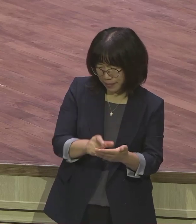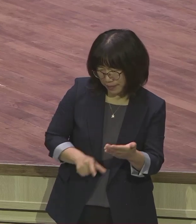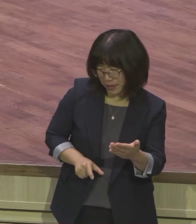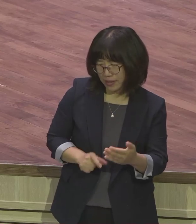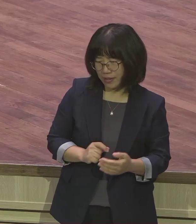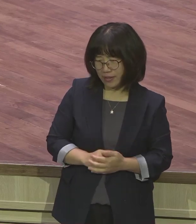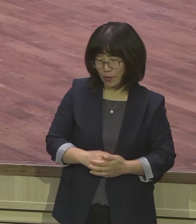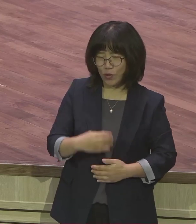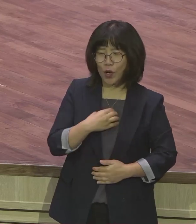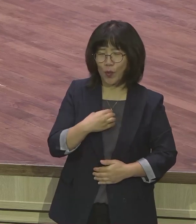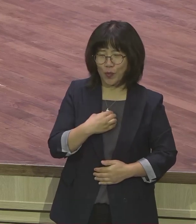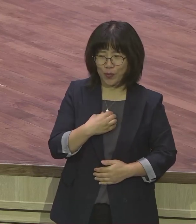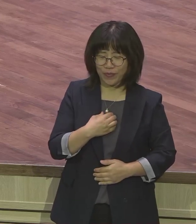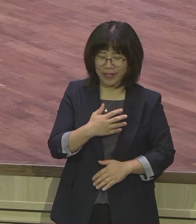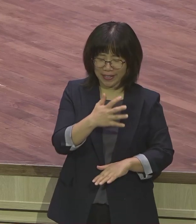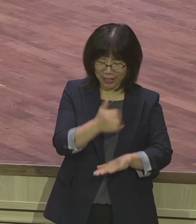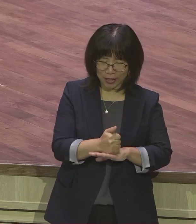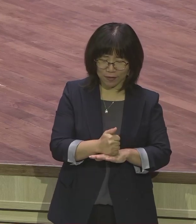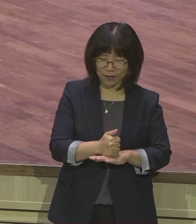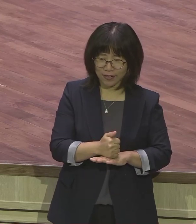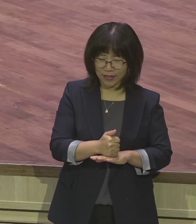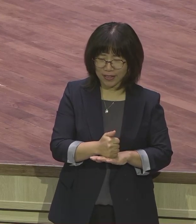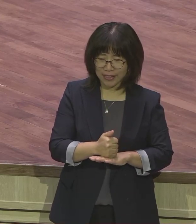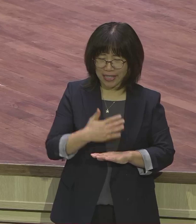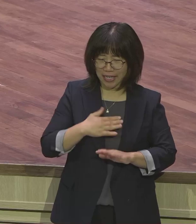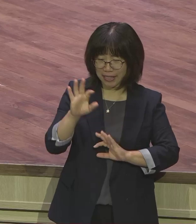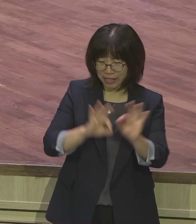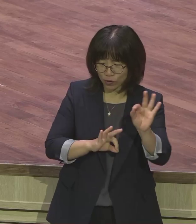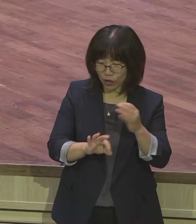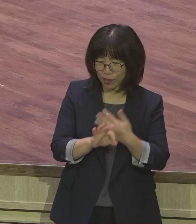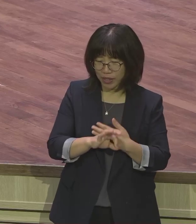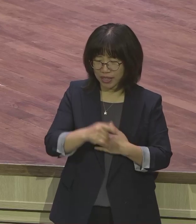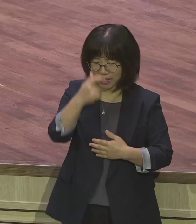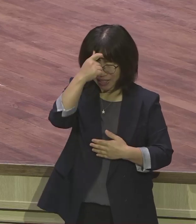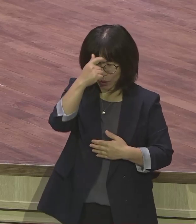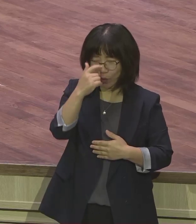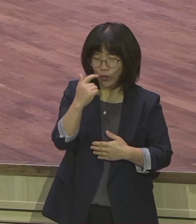위험한 거예요 피곤한 거예요 이런 의미가 있지